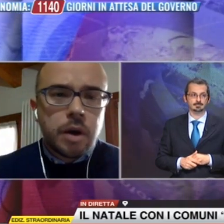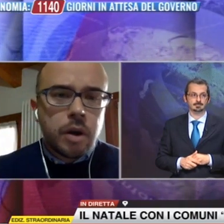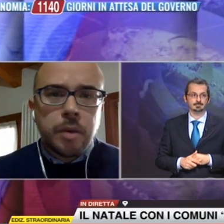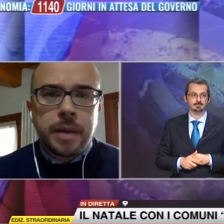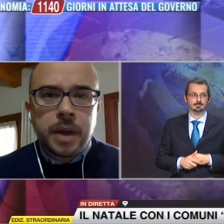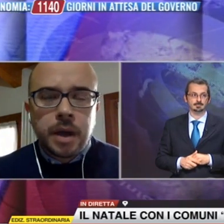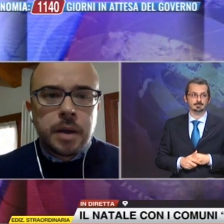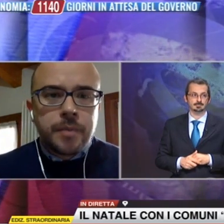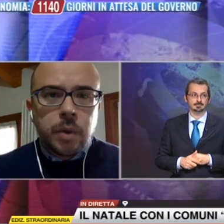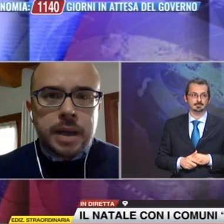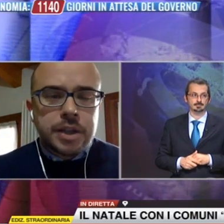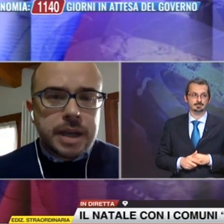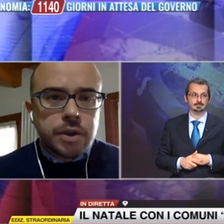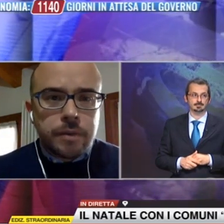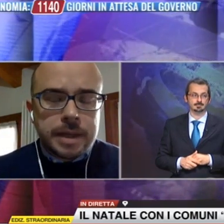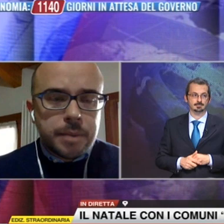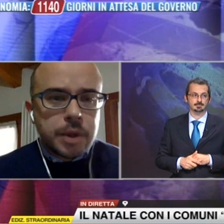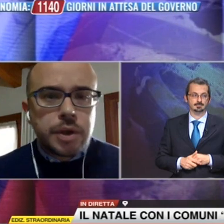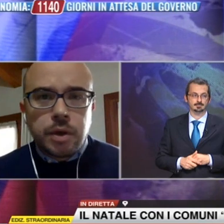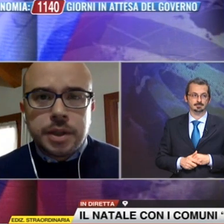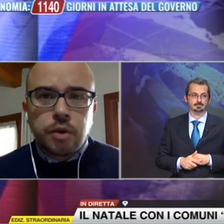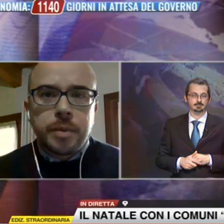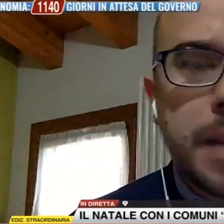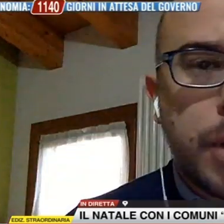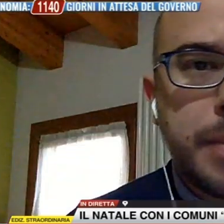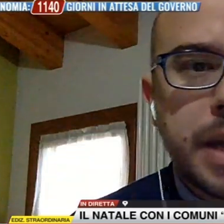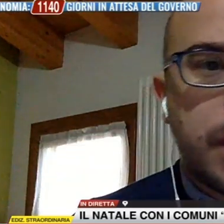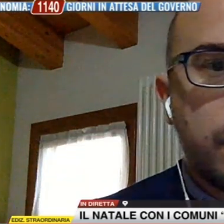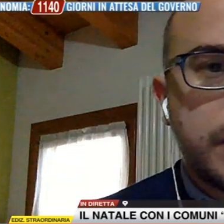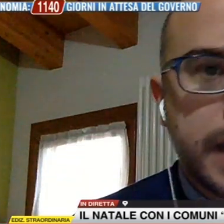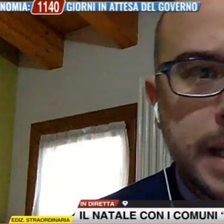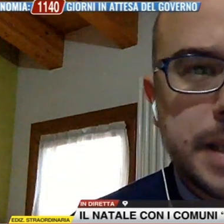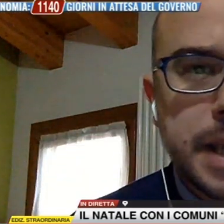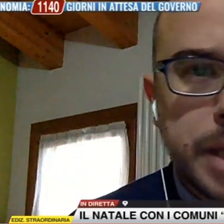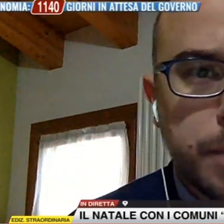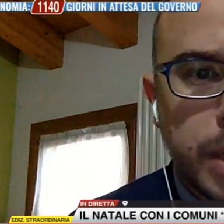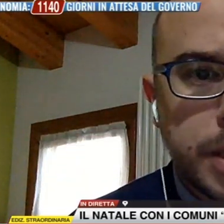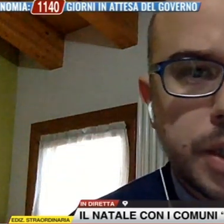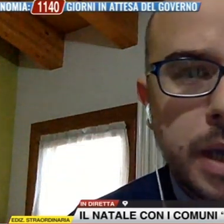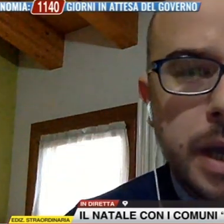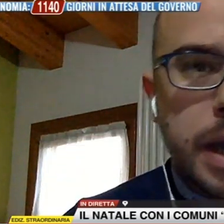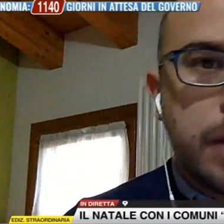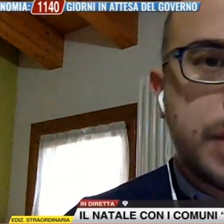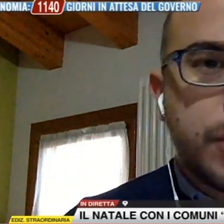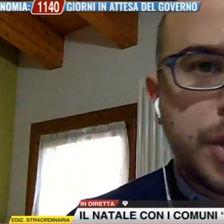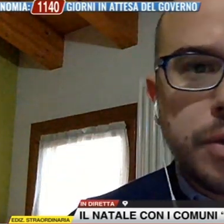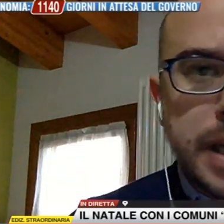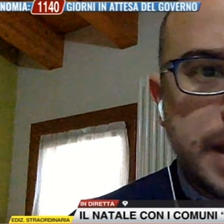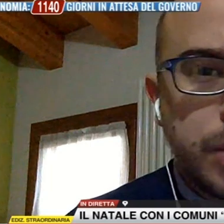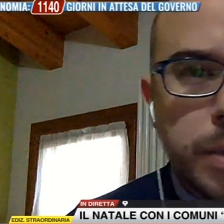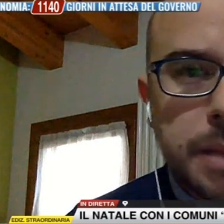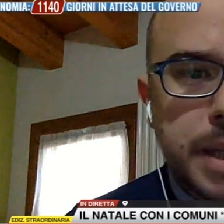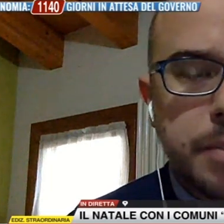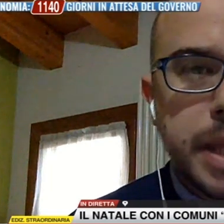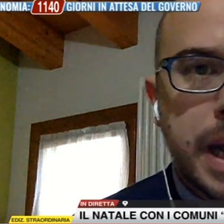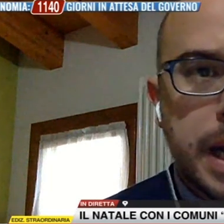Bornacini in Germania. Guarda Gianangelo, infatti per questo ti dico che secondo me la polemica va oltre gli schieramenti politici. Lo stiamo dicendo dall'inizio